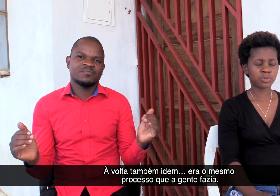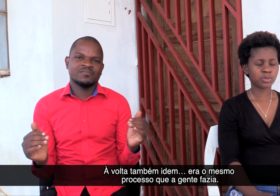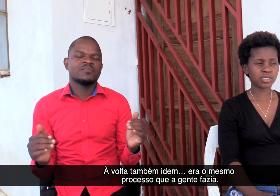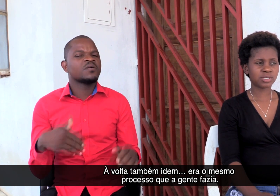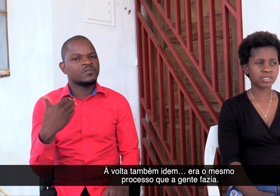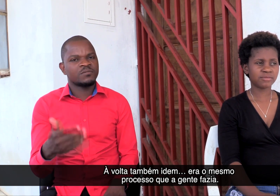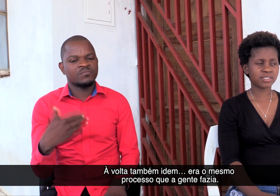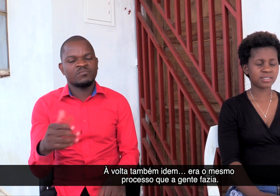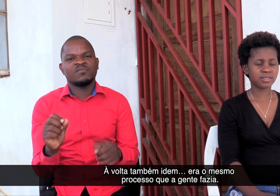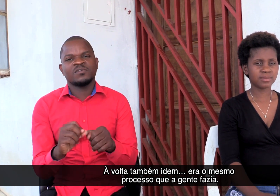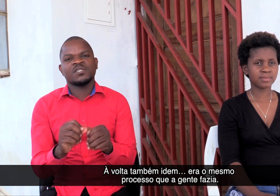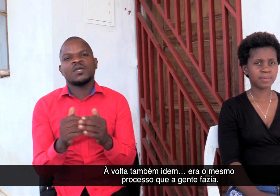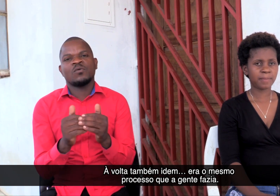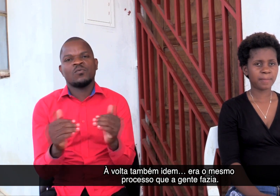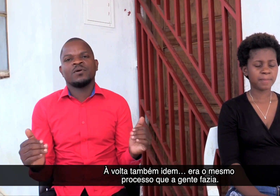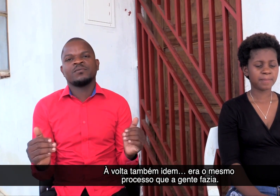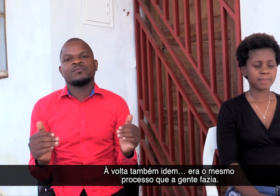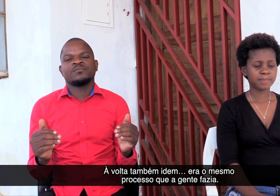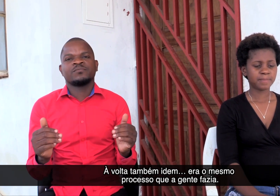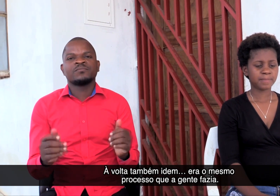Era o mesmo processo que a gente fazia.